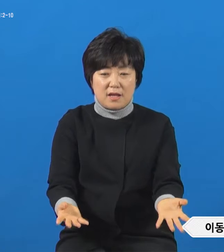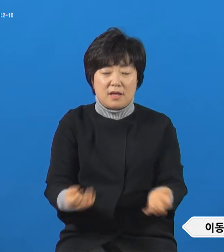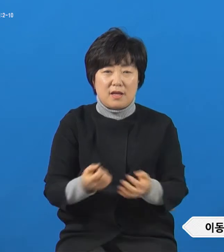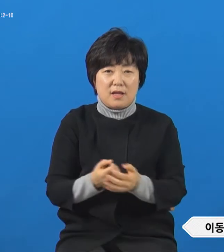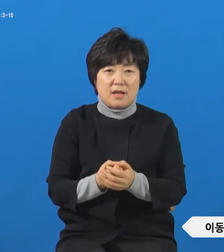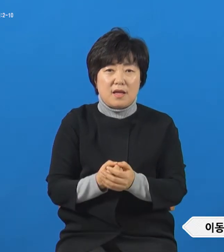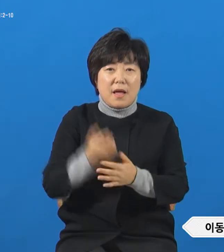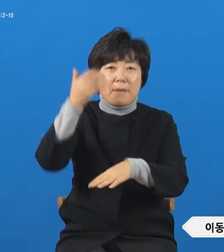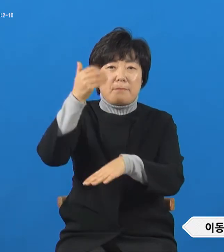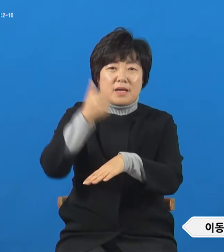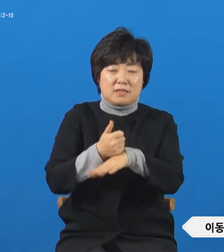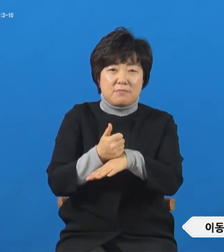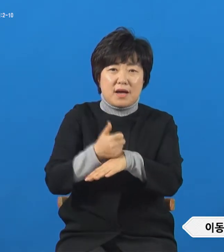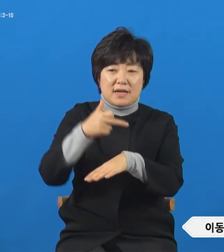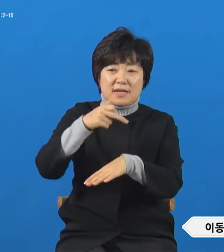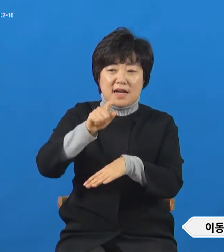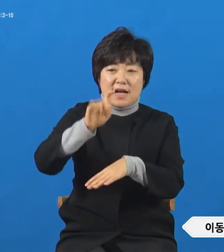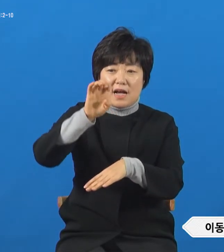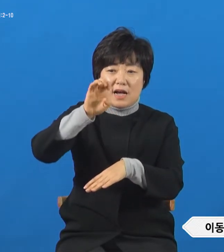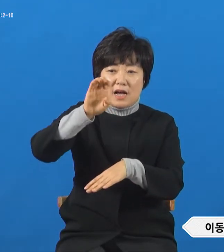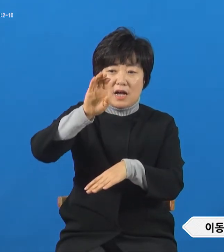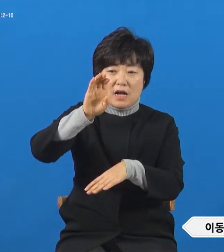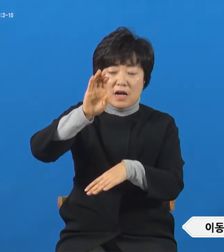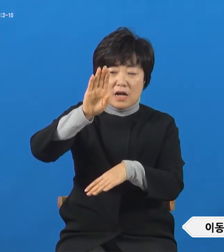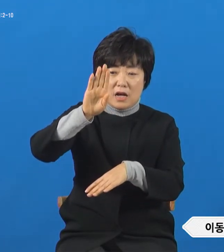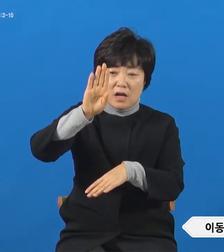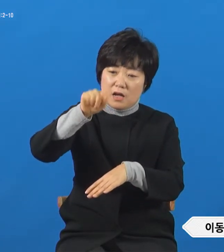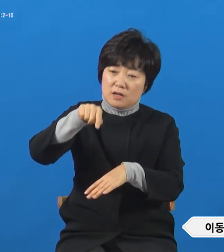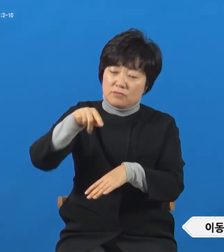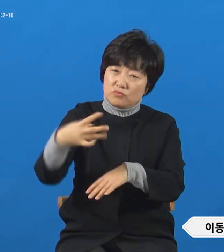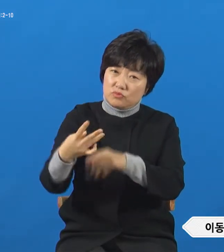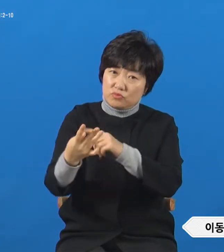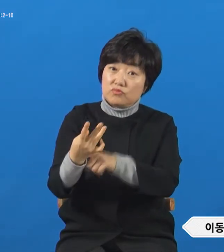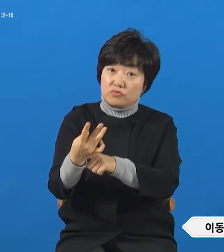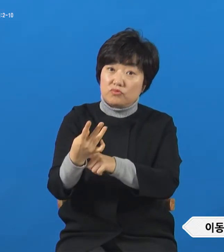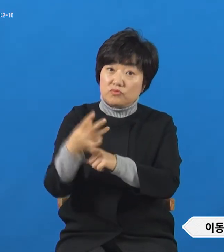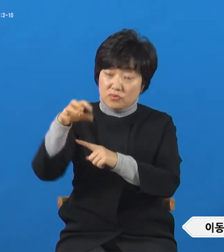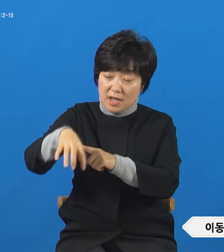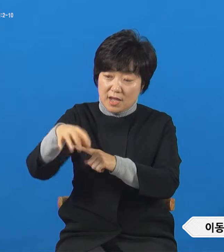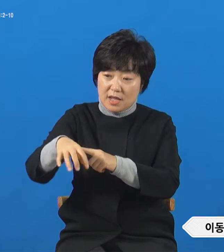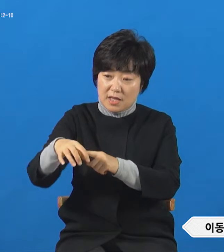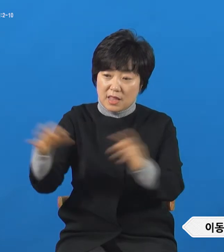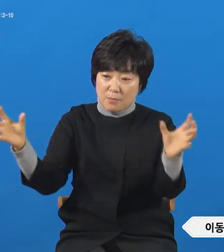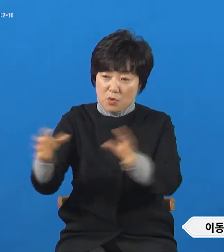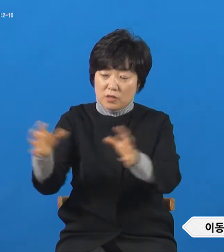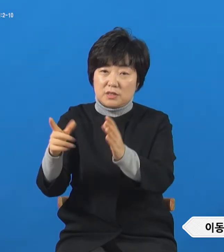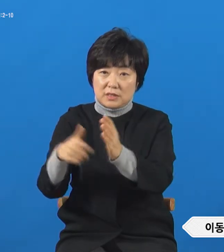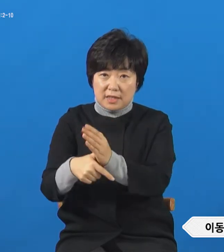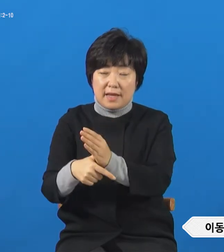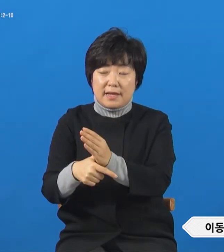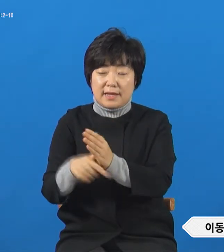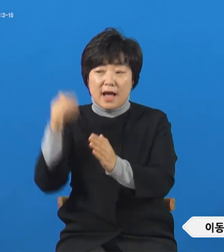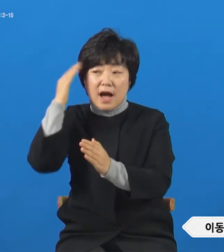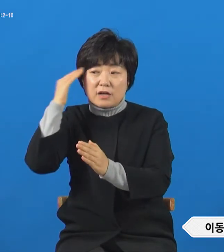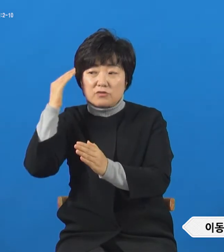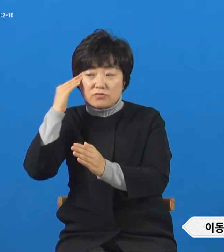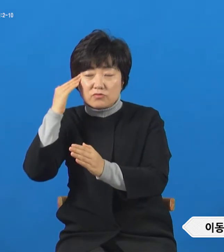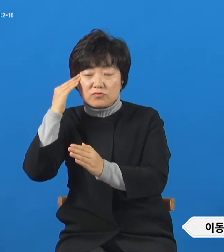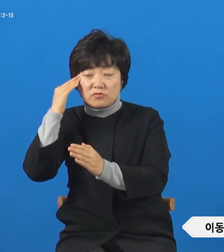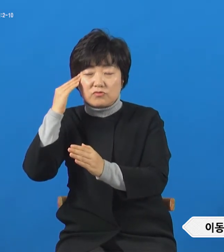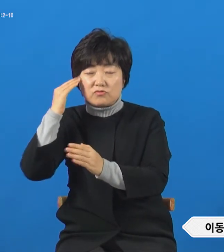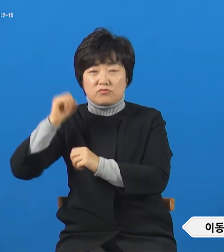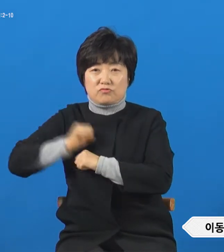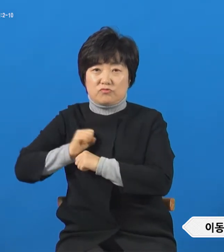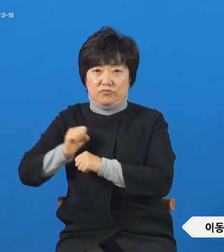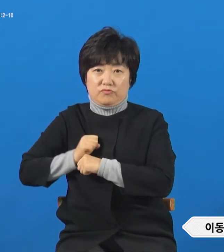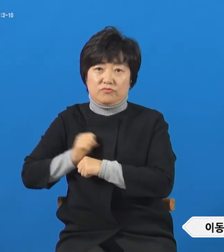아프간 카불의 호텔에 마지막 다 모였을 때 다국적 군이 다 가서 만날 수가 없지만 그 당시